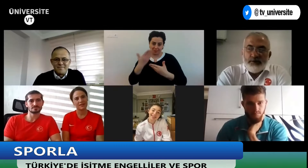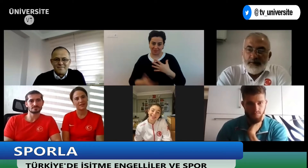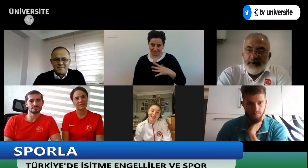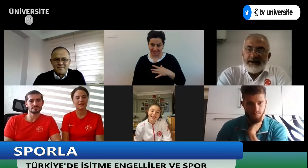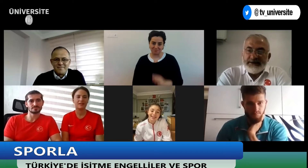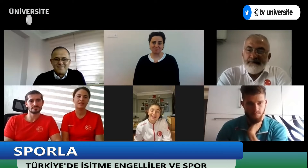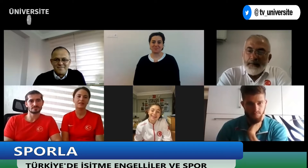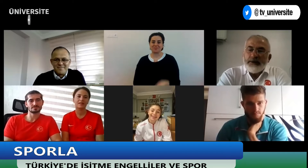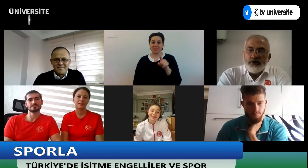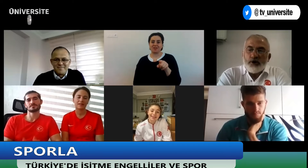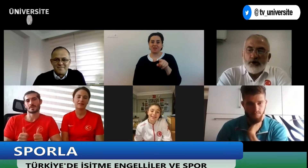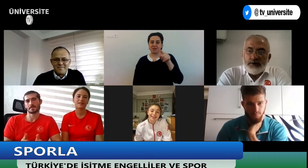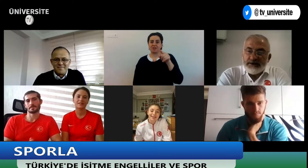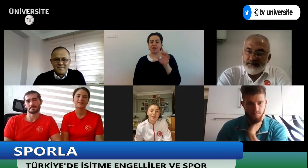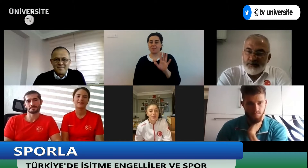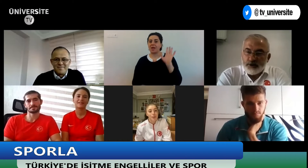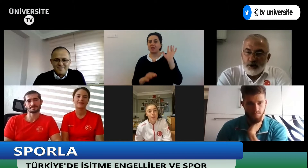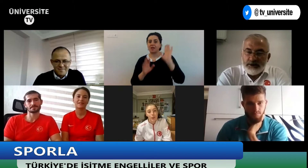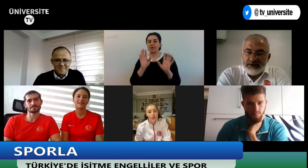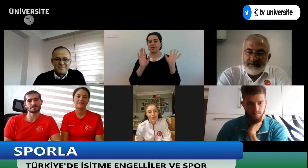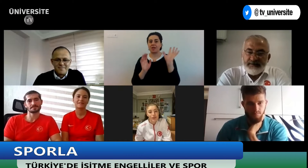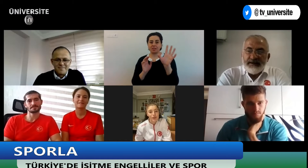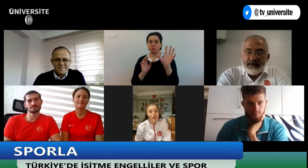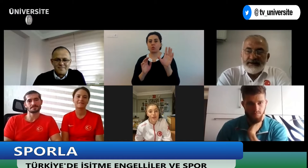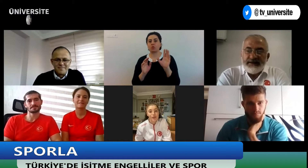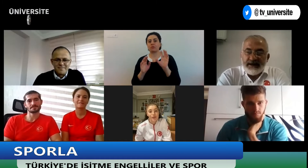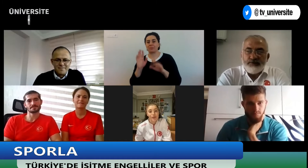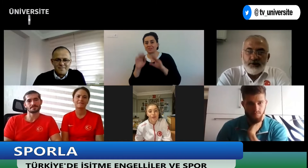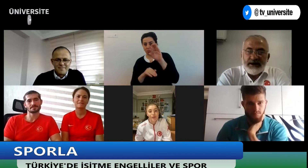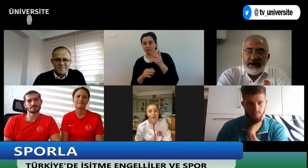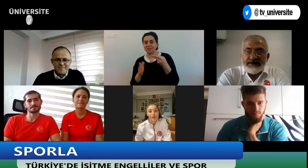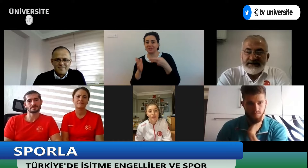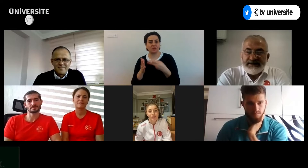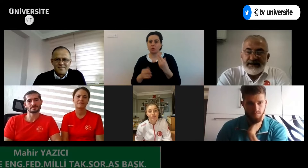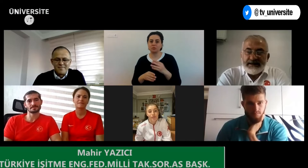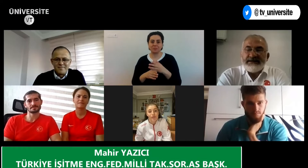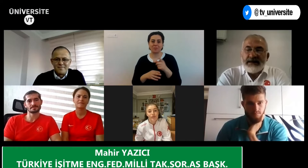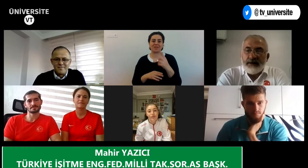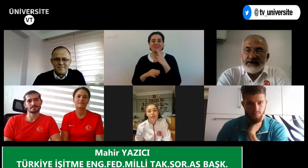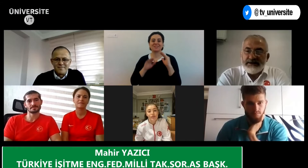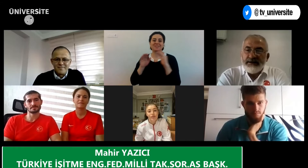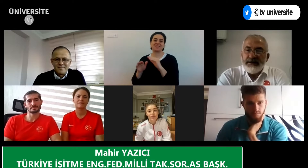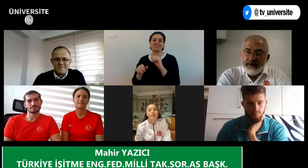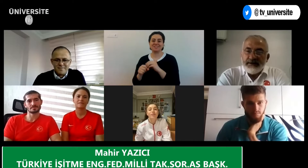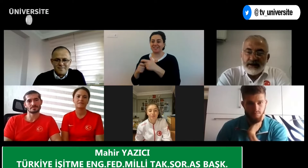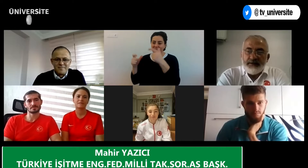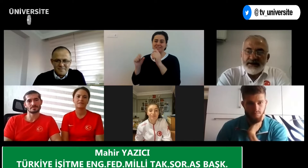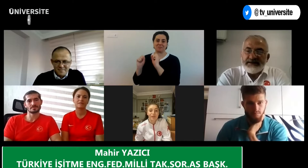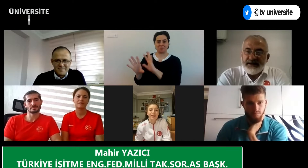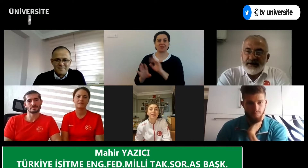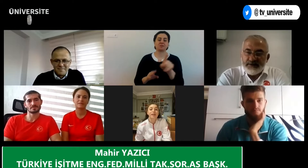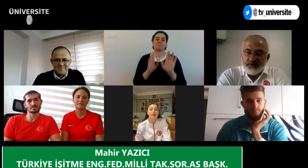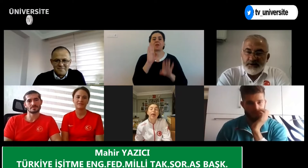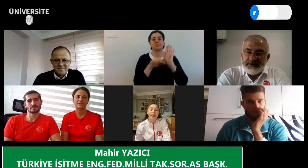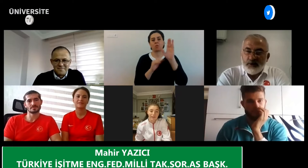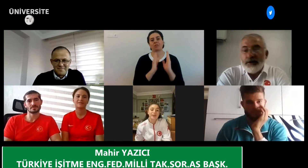mevzu bu. Ecrin çok yönlü bir sporcu olduğu için kadın handbolün gelişmesinde destek amaçlı takıma